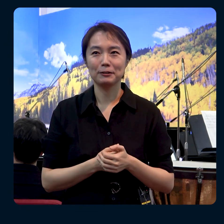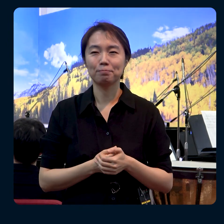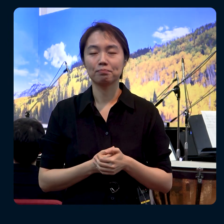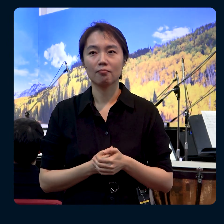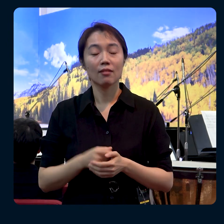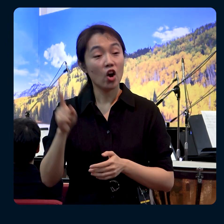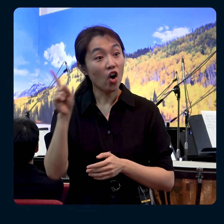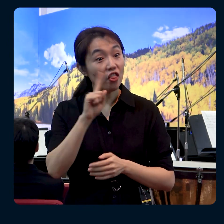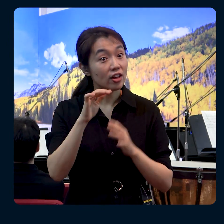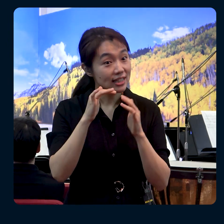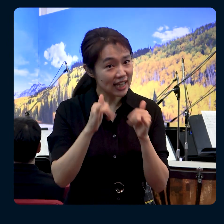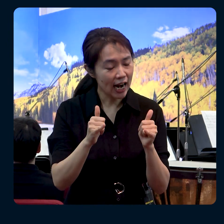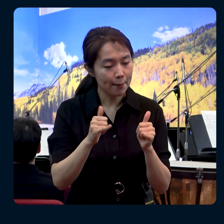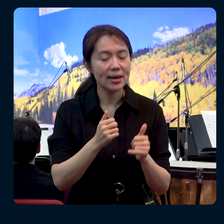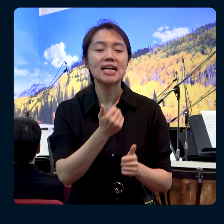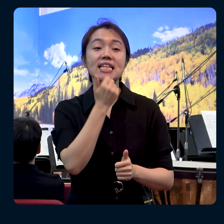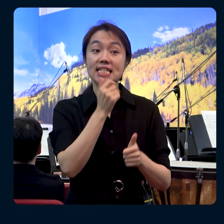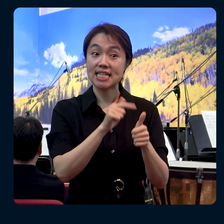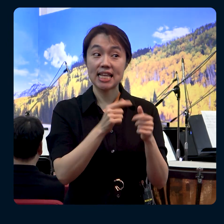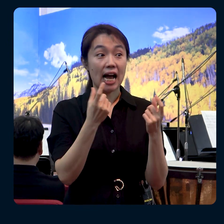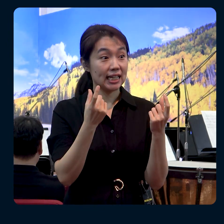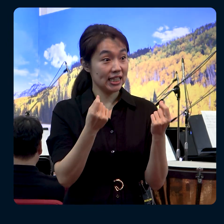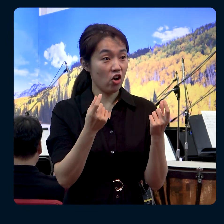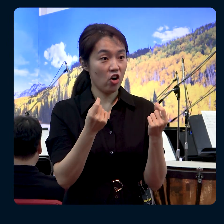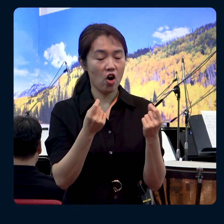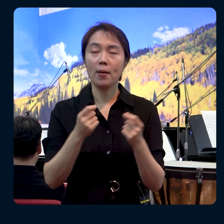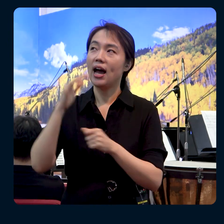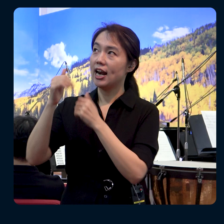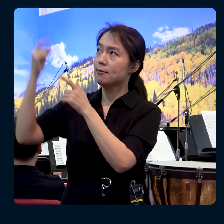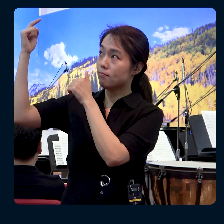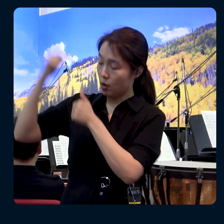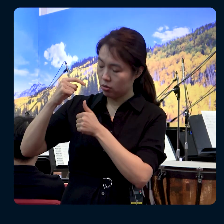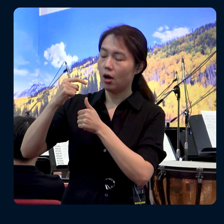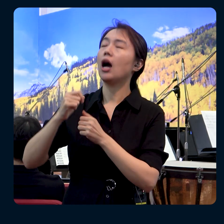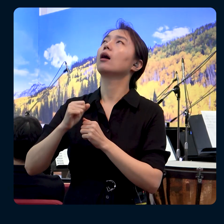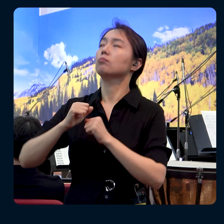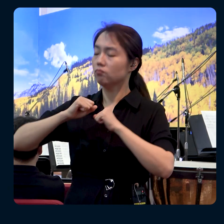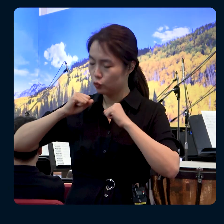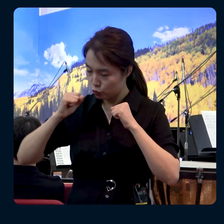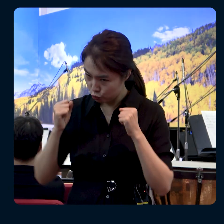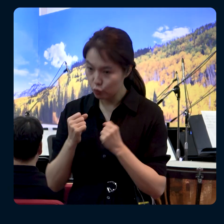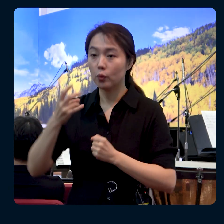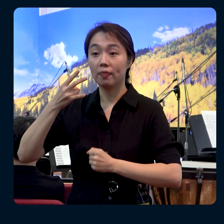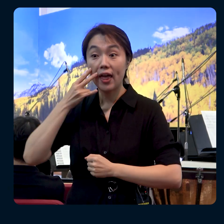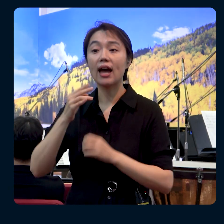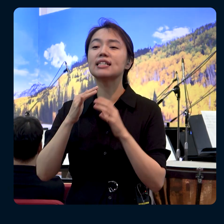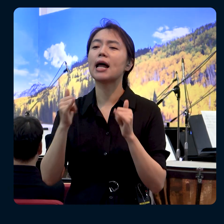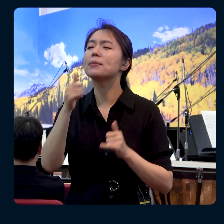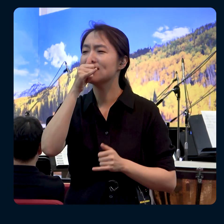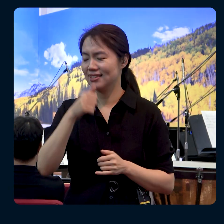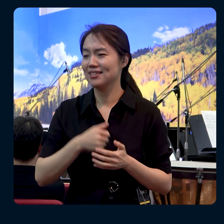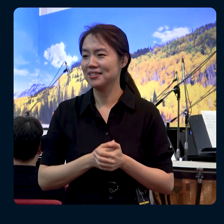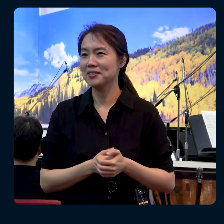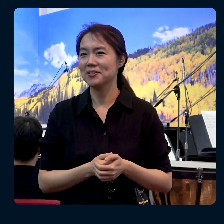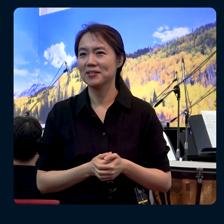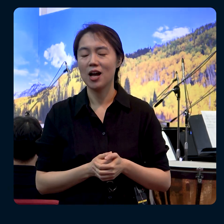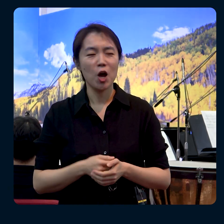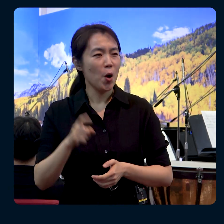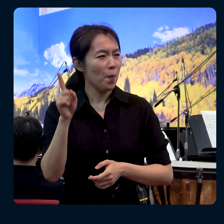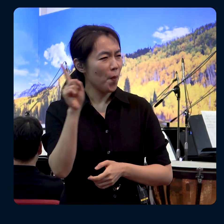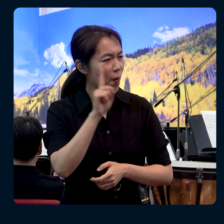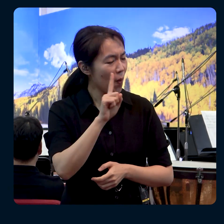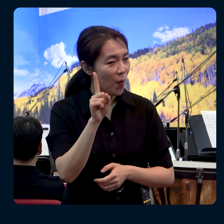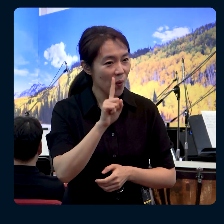사람은 이삭처럼 그냥 말씀하시면 순종하는 그런 장기가 있습니다. 무엇이 되었든 간에